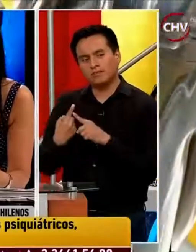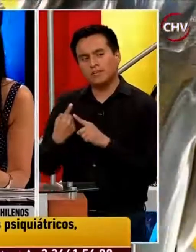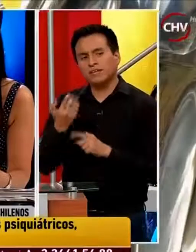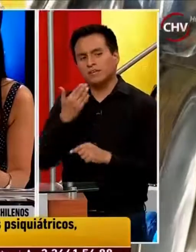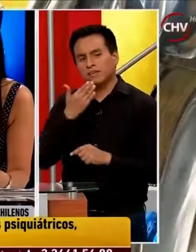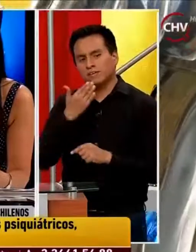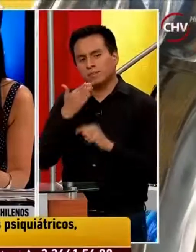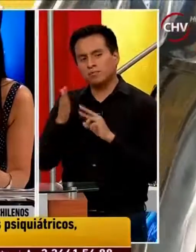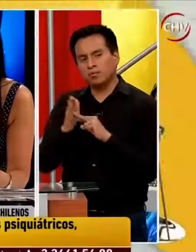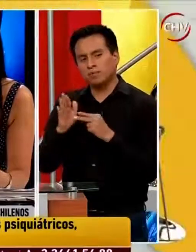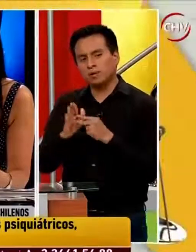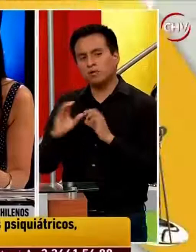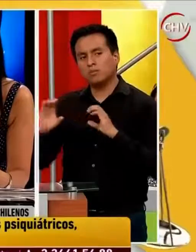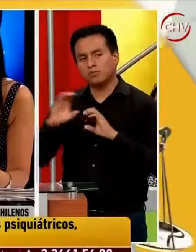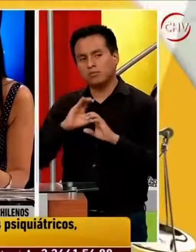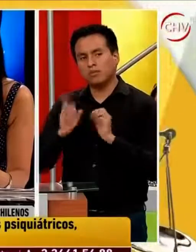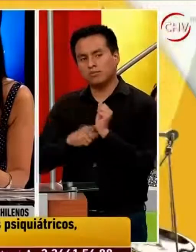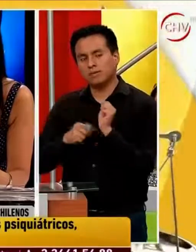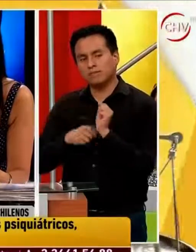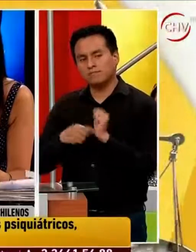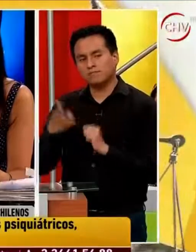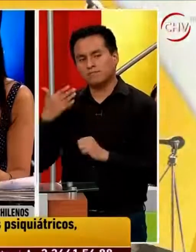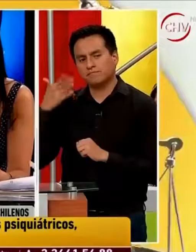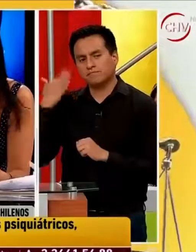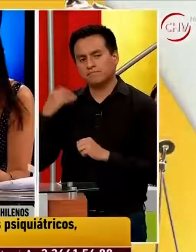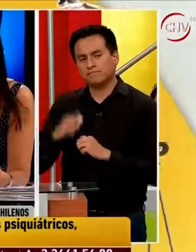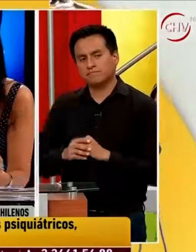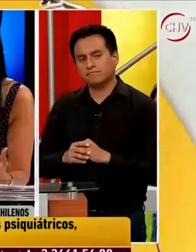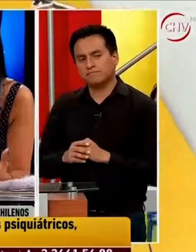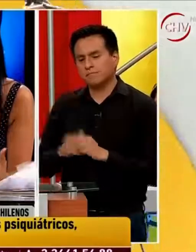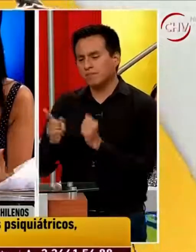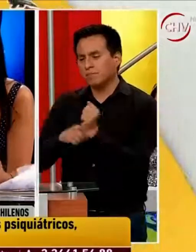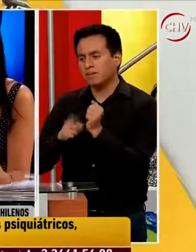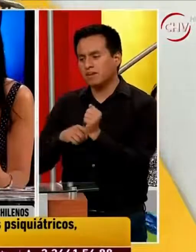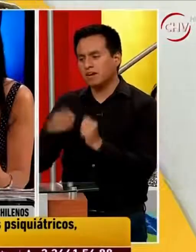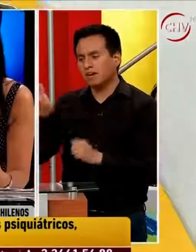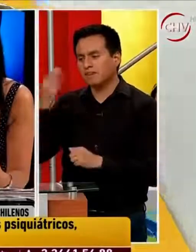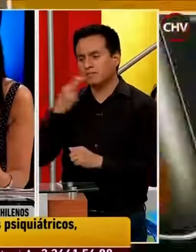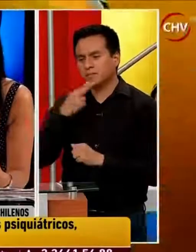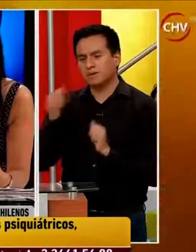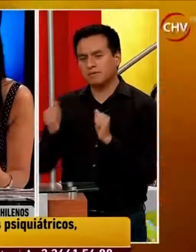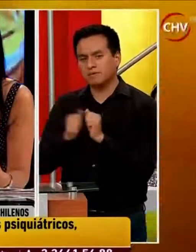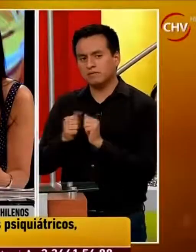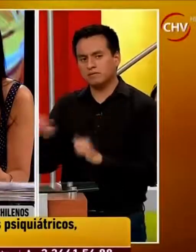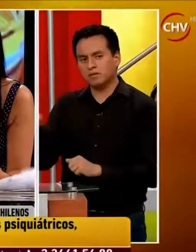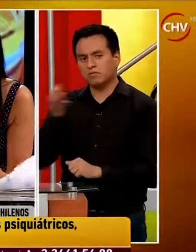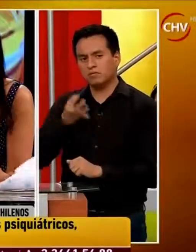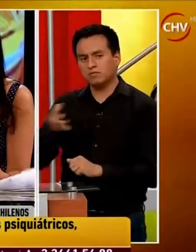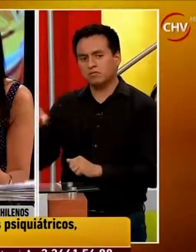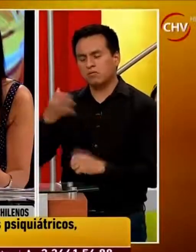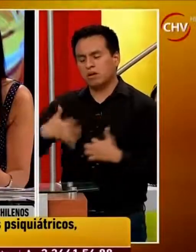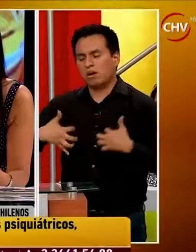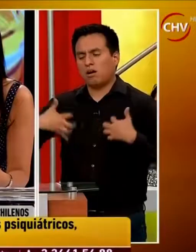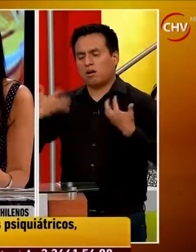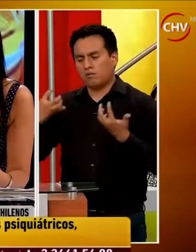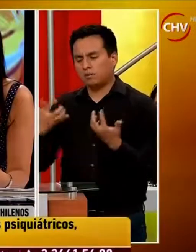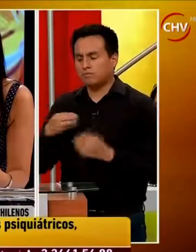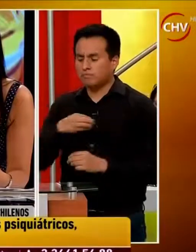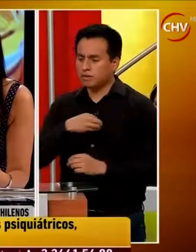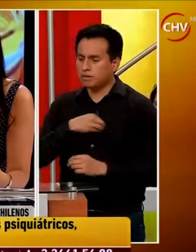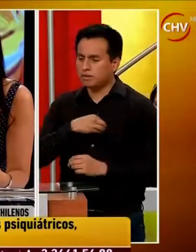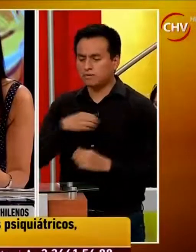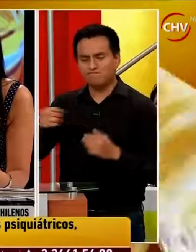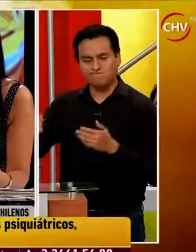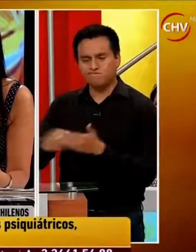tenía problemas de comunicación con su familia, con la familia con la que vivía. Y él nos habló de la rabia, de la pena, de la